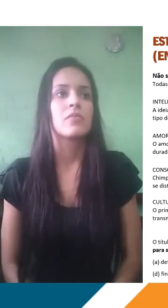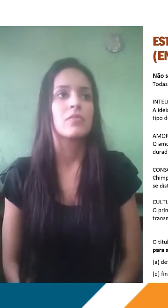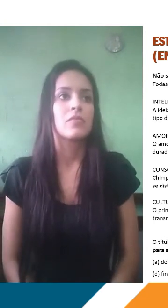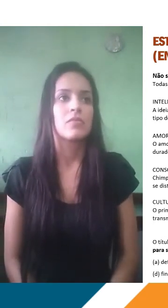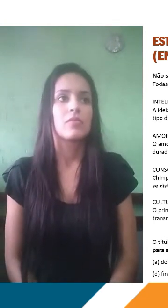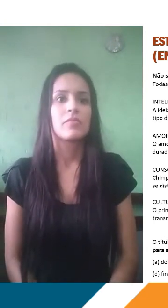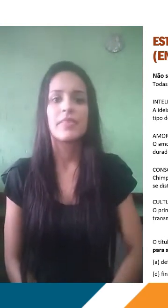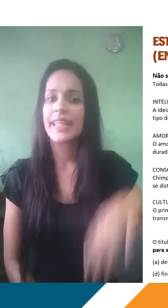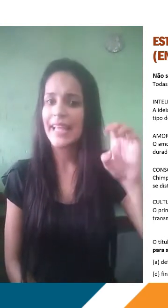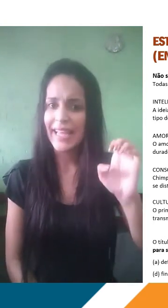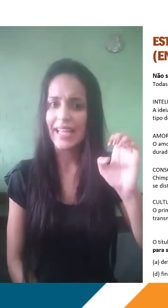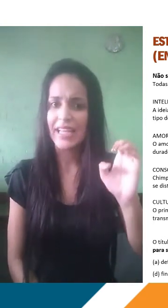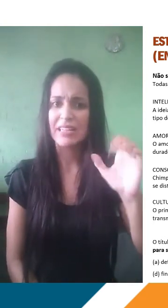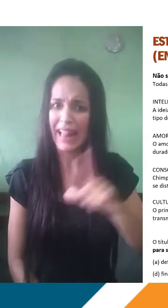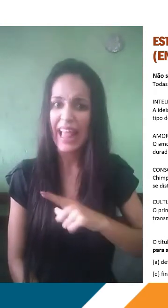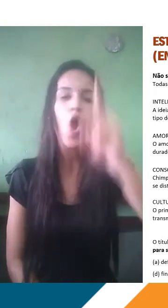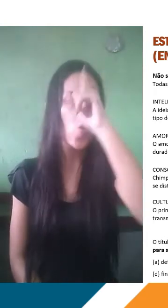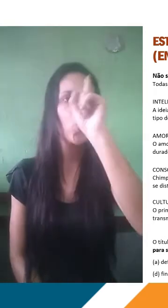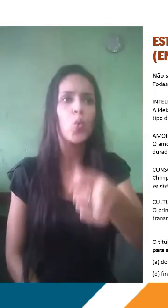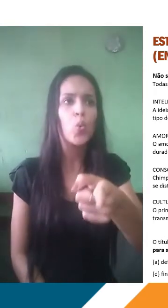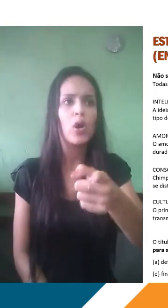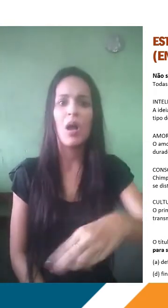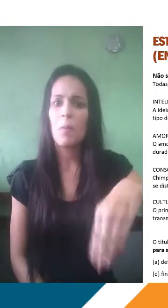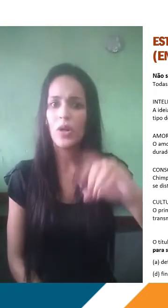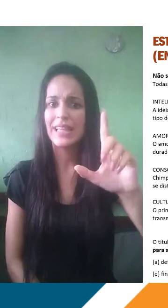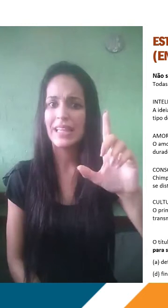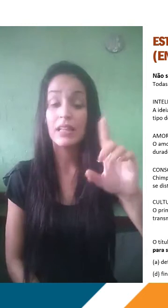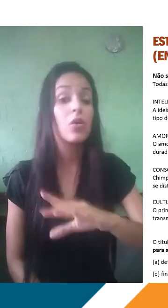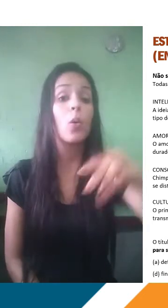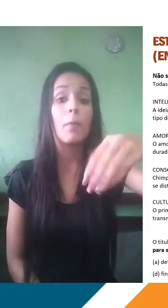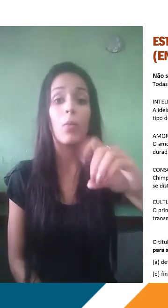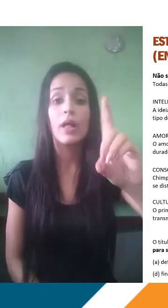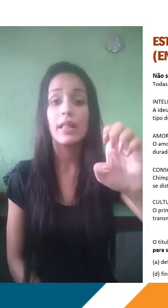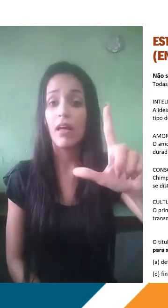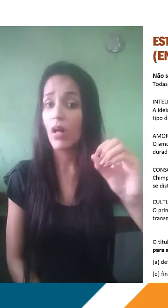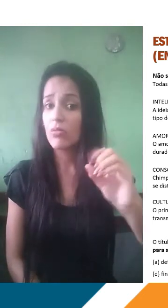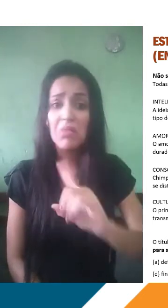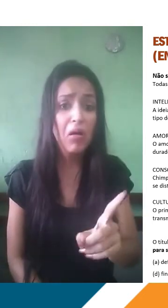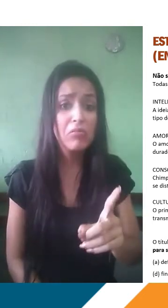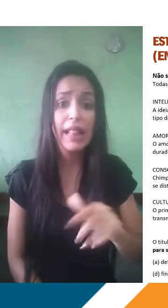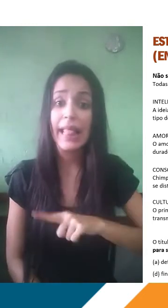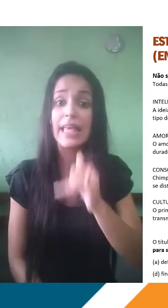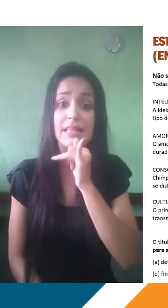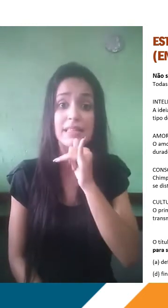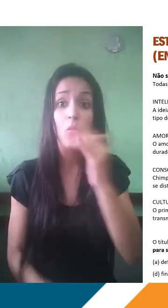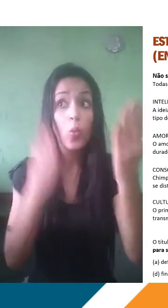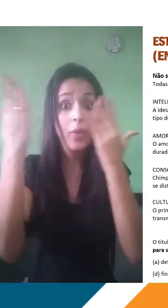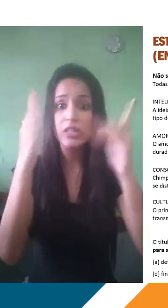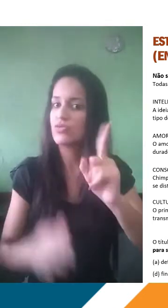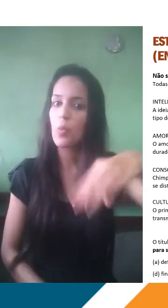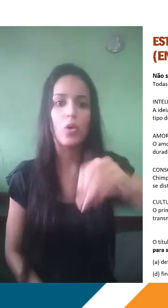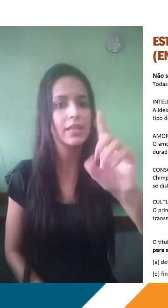estudo, não observamos estratégias baseadas em modelos no texto O que existe são exemplos comparativos, não modelos